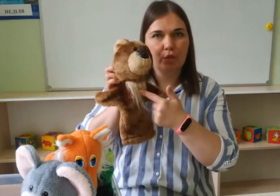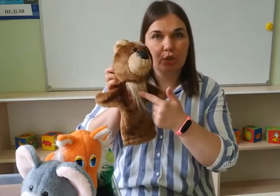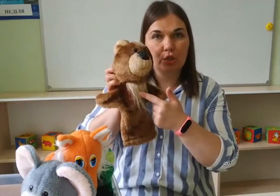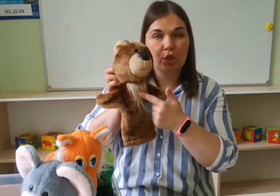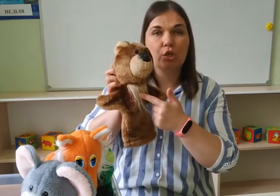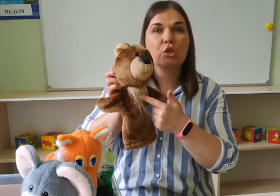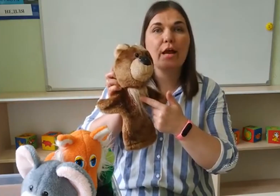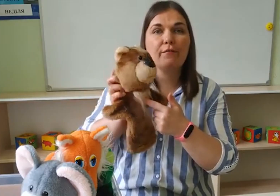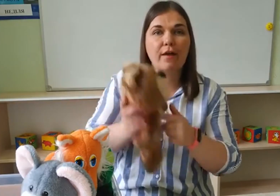Ведмідь реве.